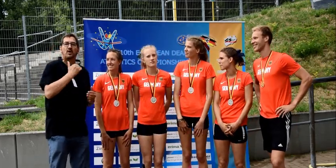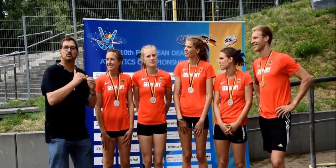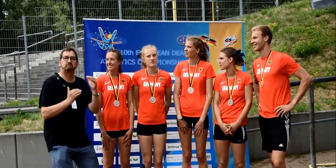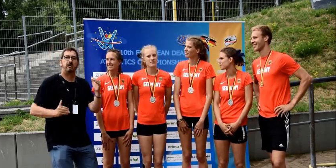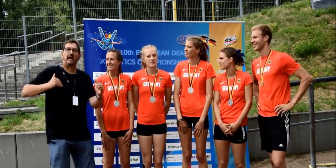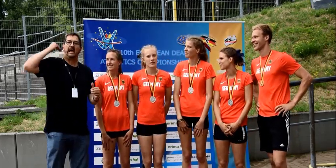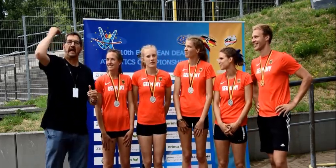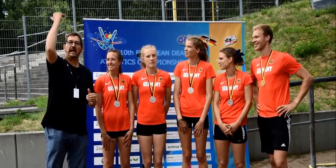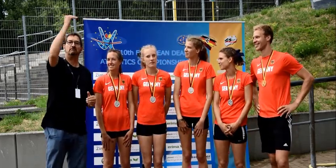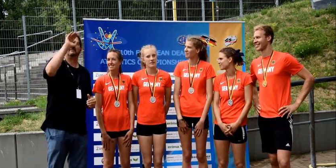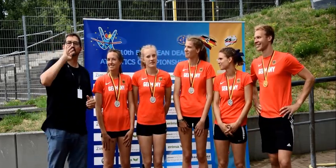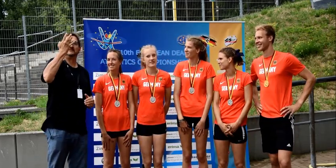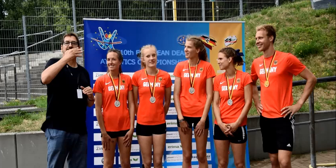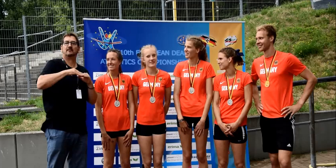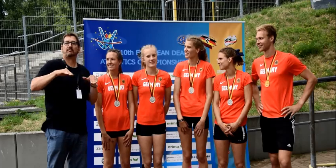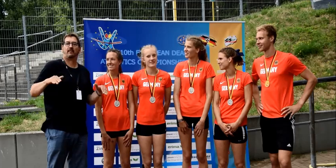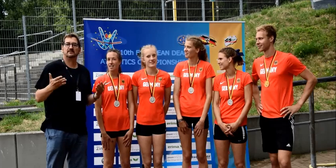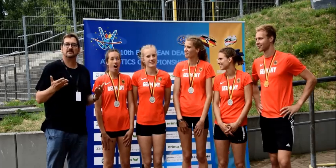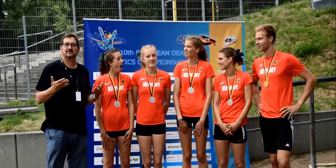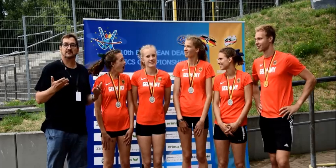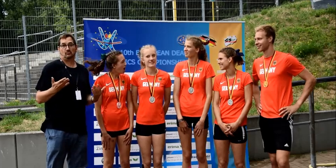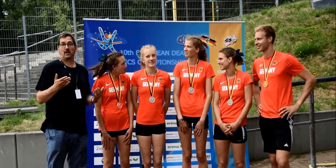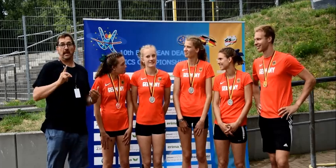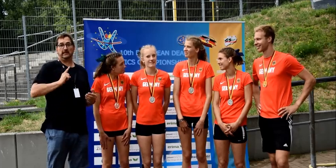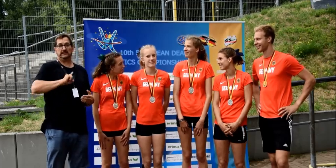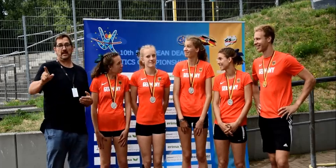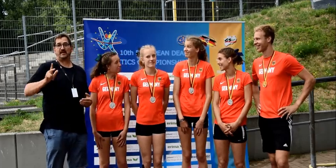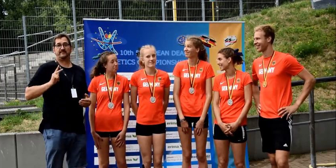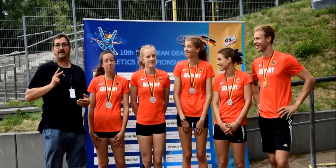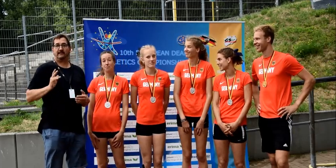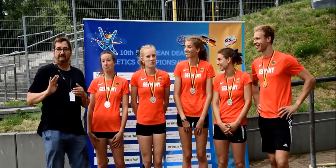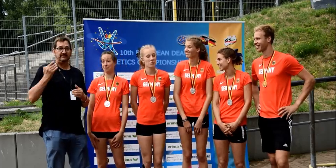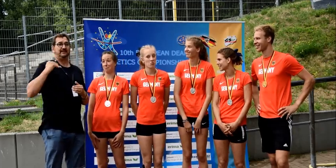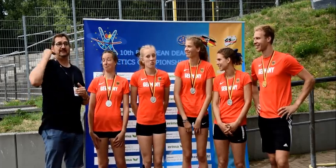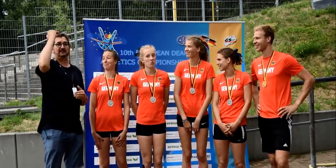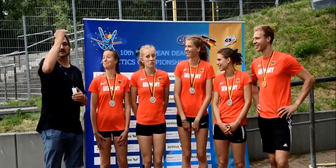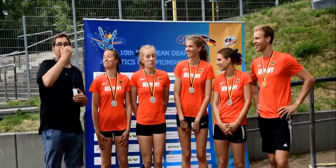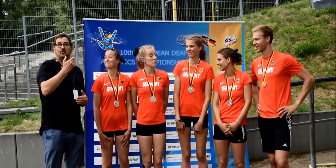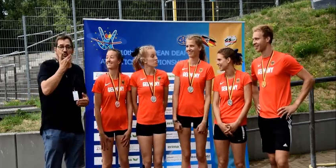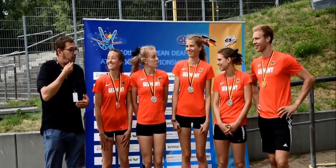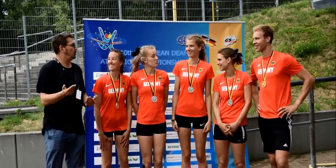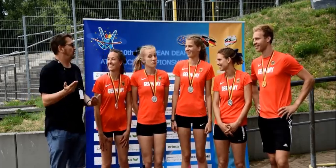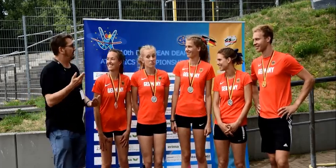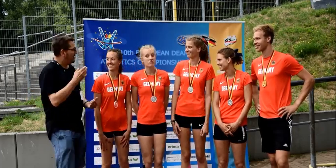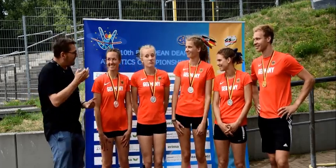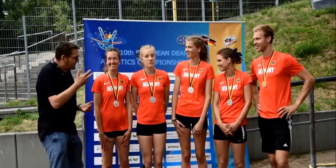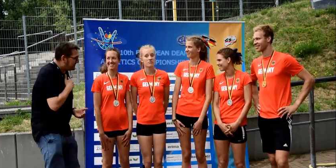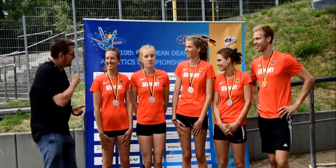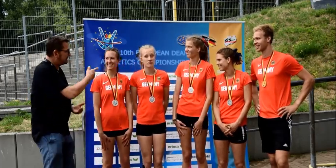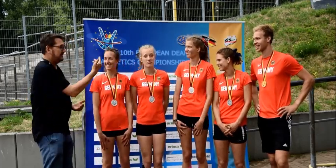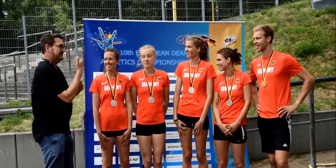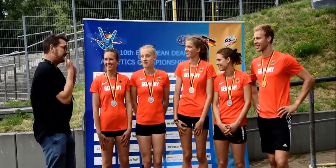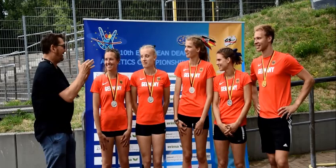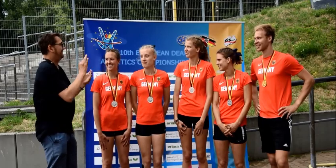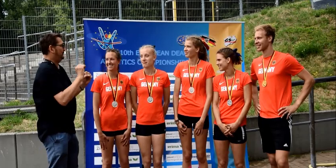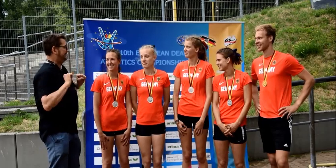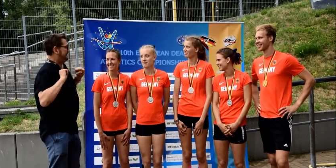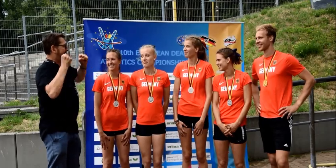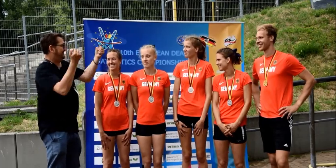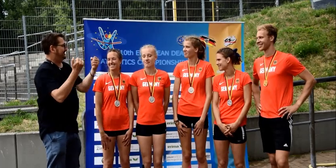mal. Überraschend haben wir durch die Goldmedaille auch den 4. Platz im Medaillenspiegel erreicht. Das war unerwartet, dass wir diesen Platz überhaupt schaffen können mit